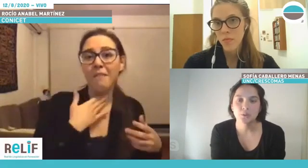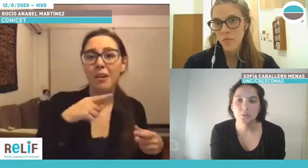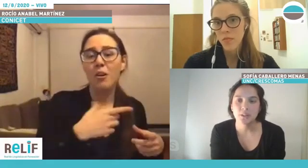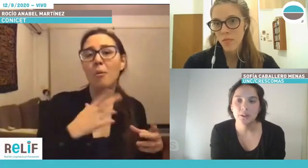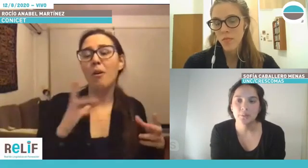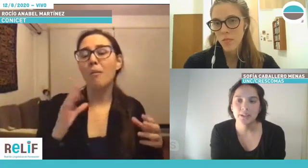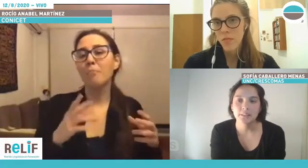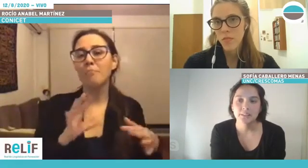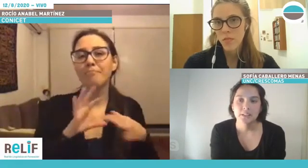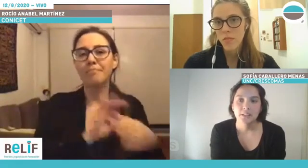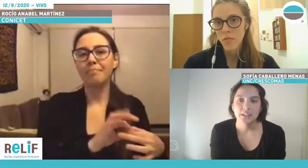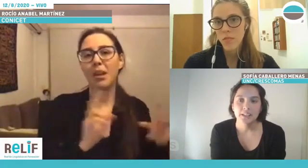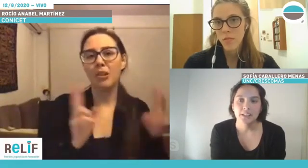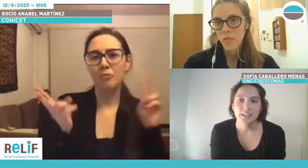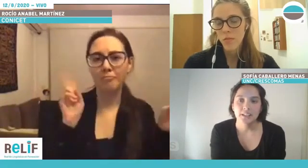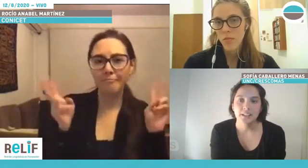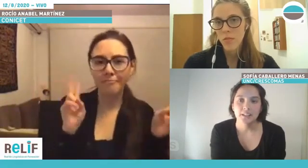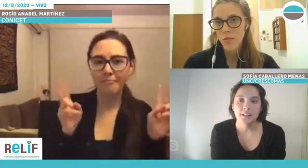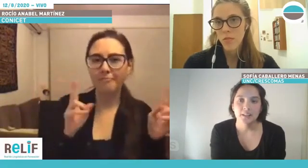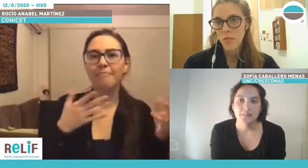estamos acostumbrados a ver